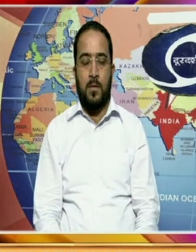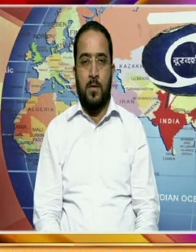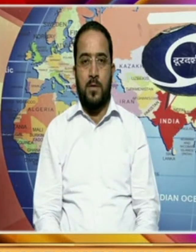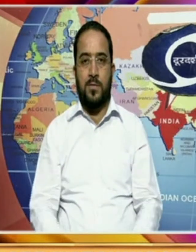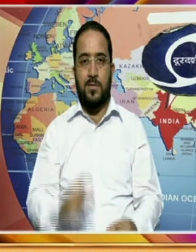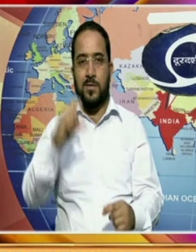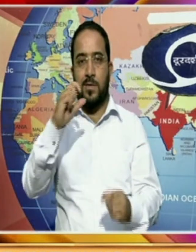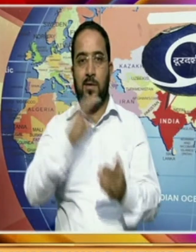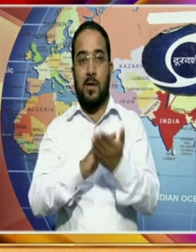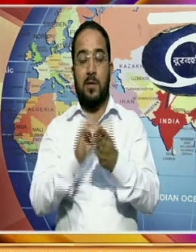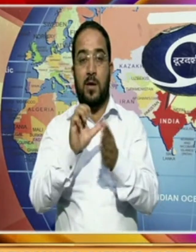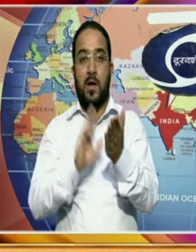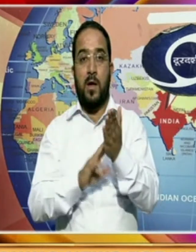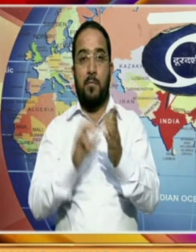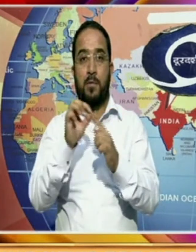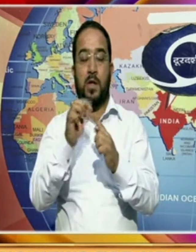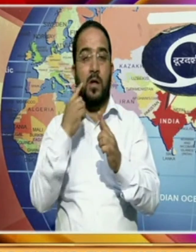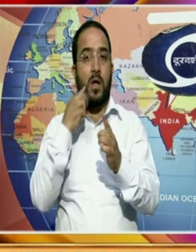चैंपियनशिप